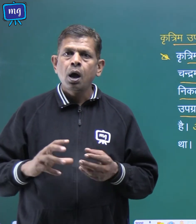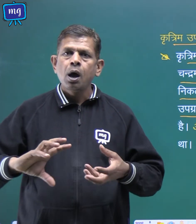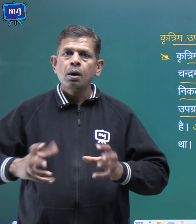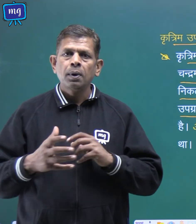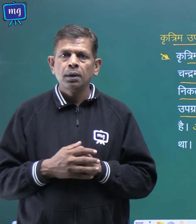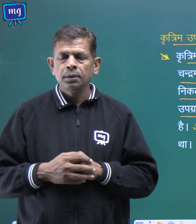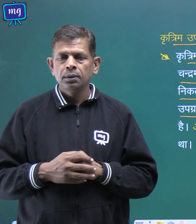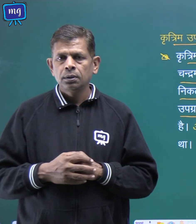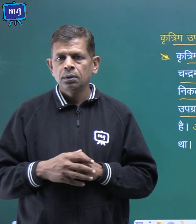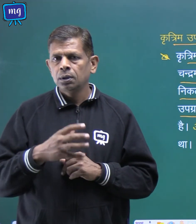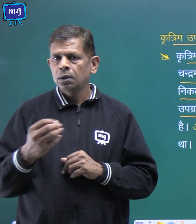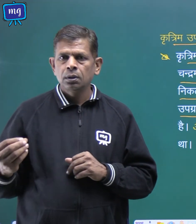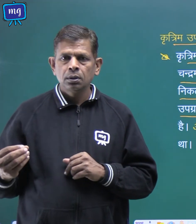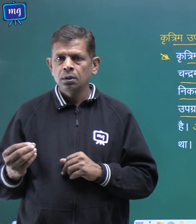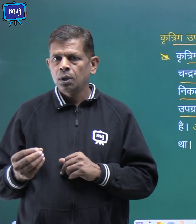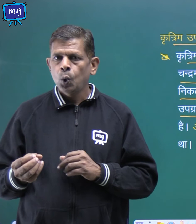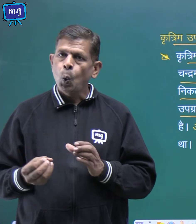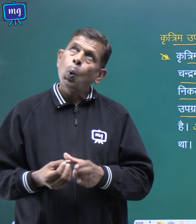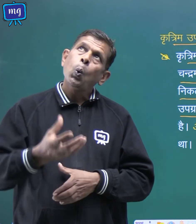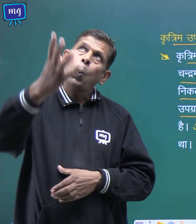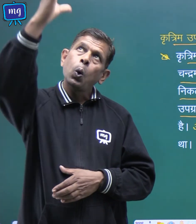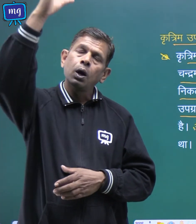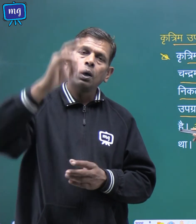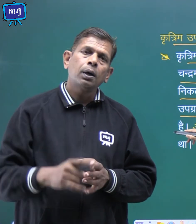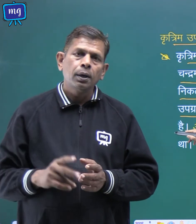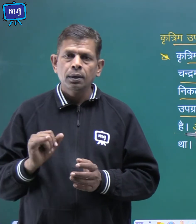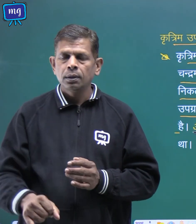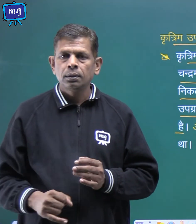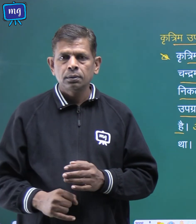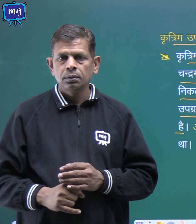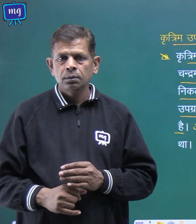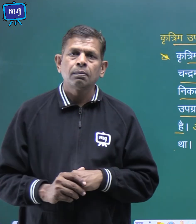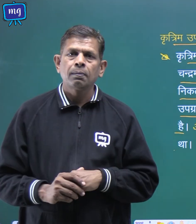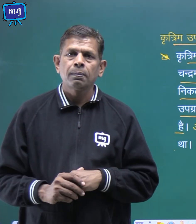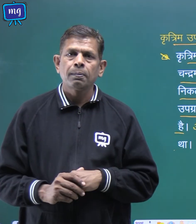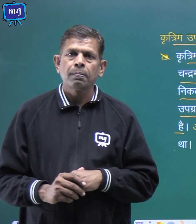निर्माण तथा प्रमोशन किया है।